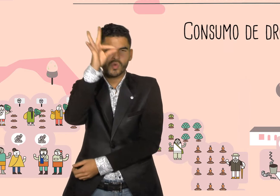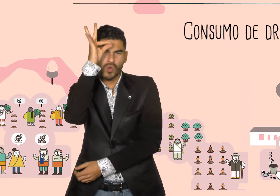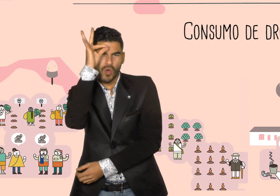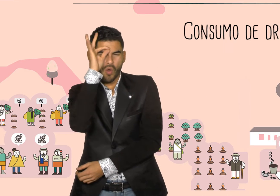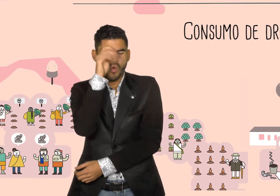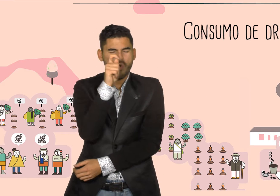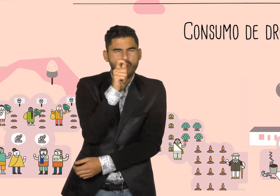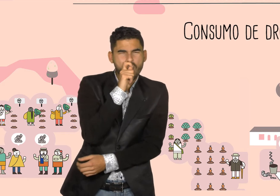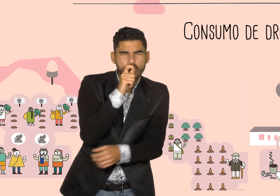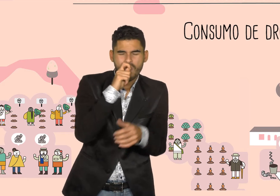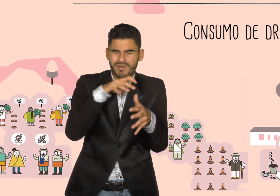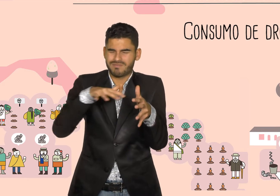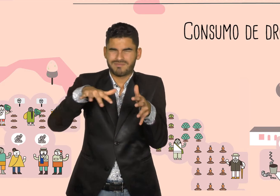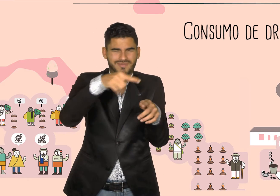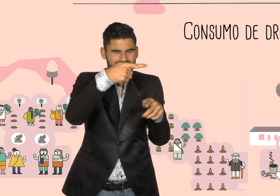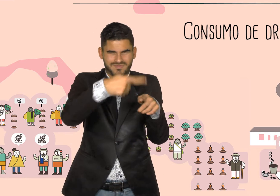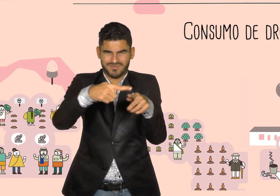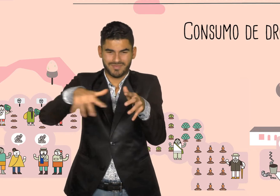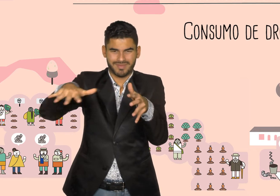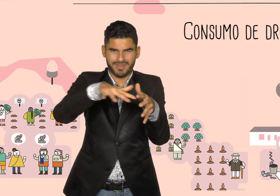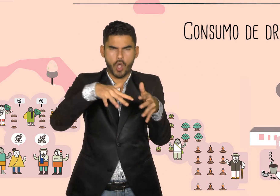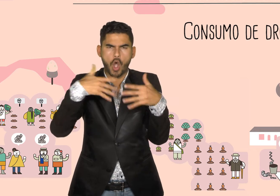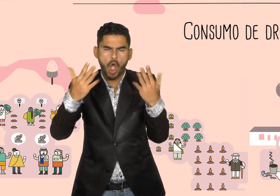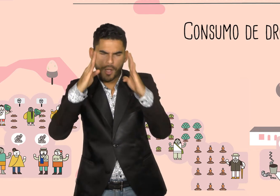Segundo, consumo de drogas ilícitas